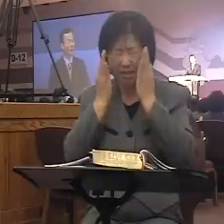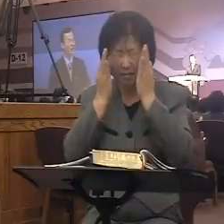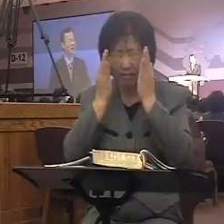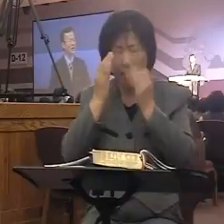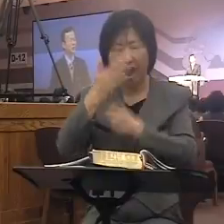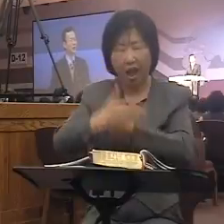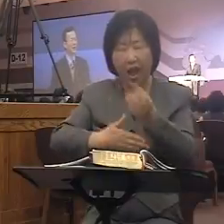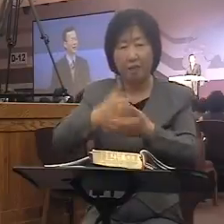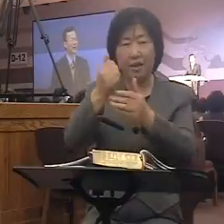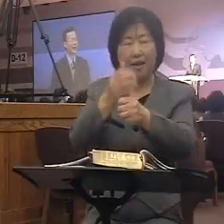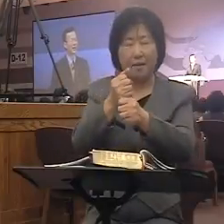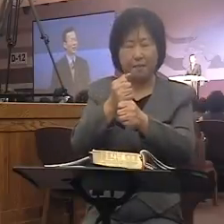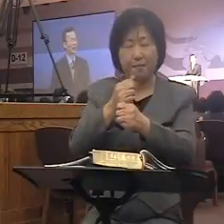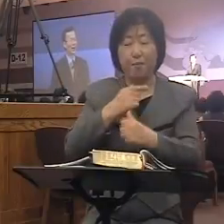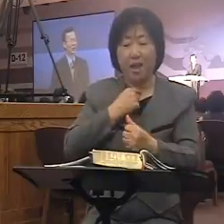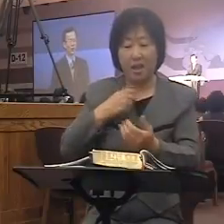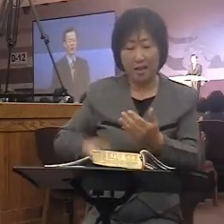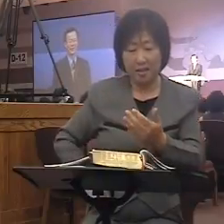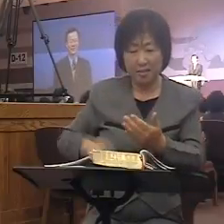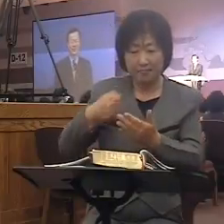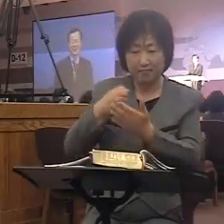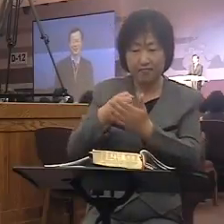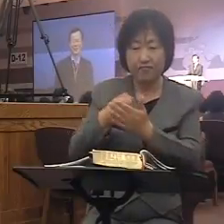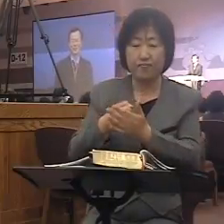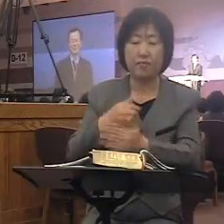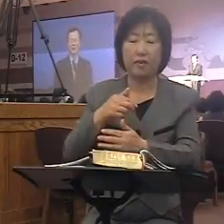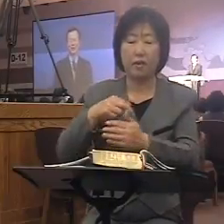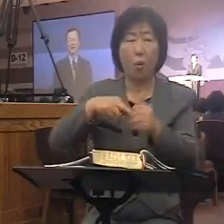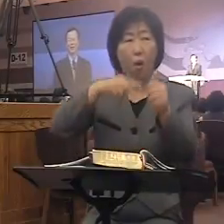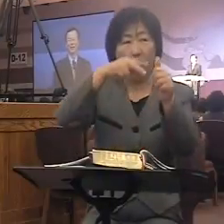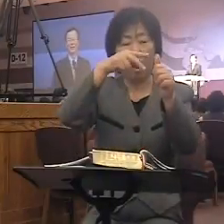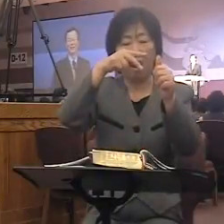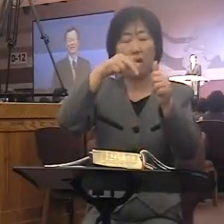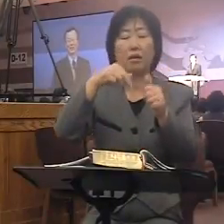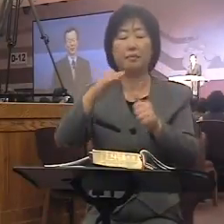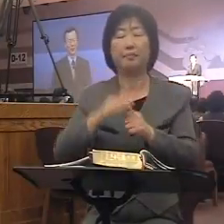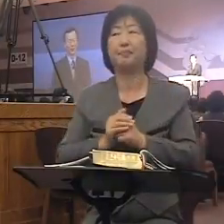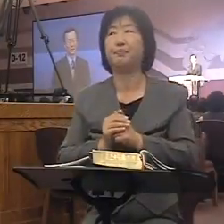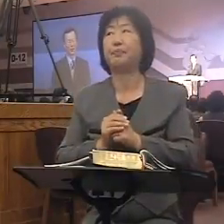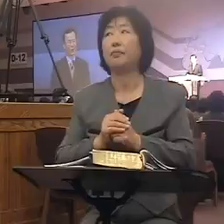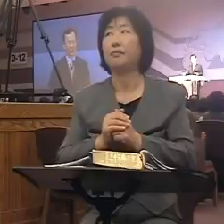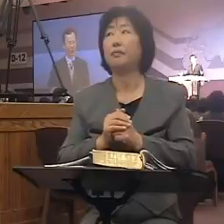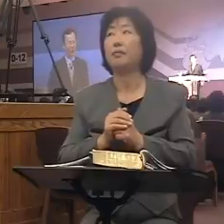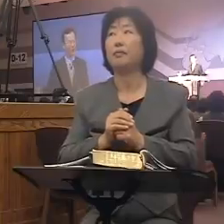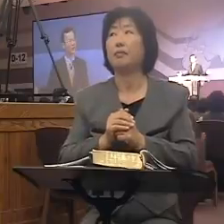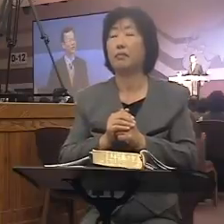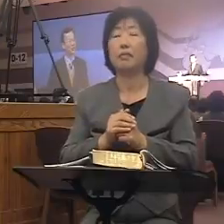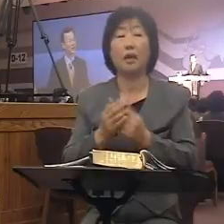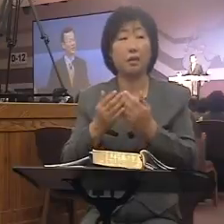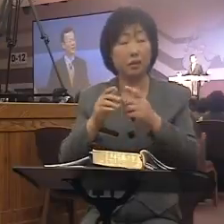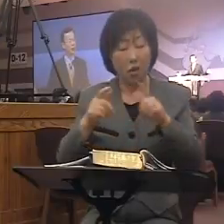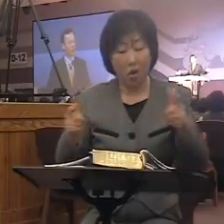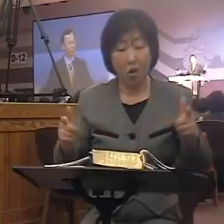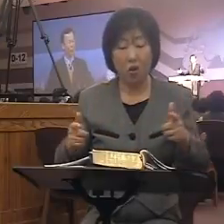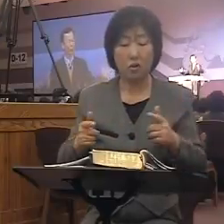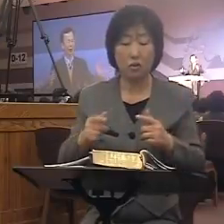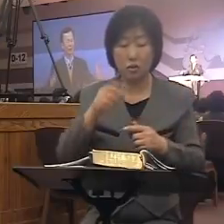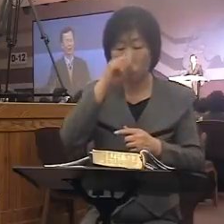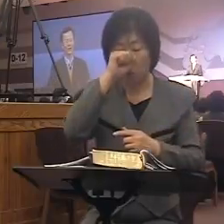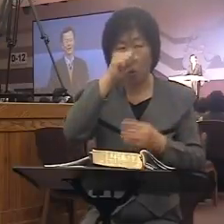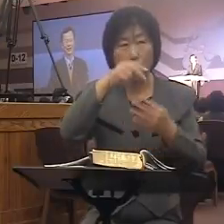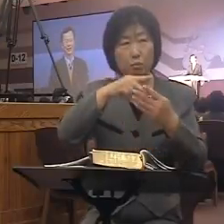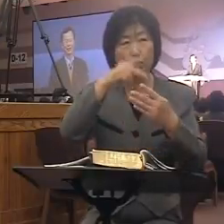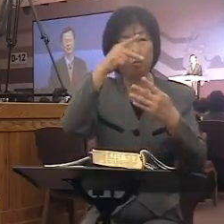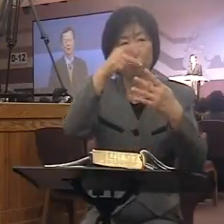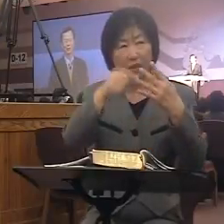그러한 결단을 했습니다. 그래서 올라가서 이제 자체대로 여러 좋은